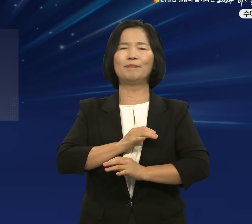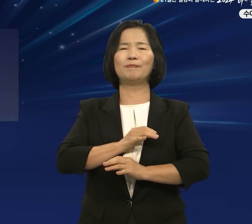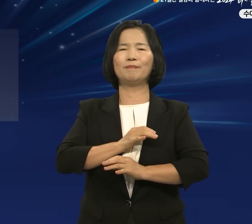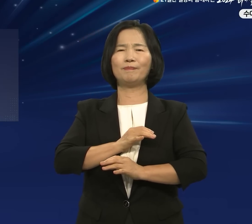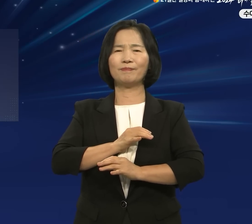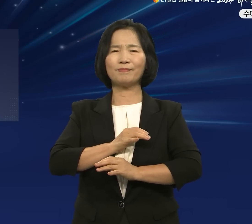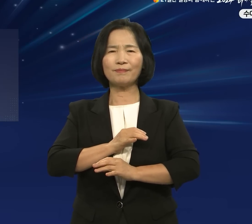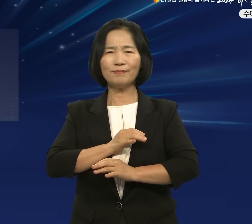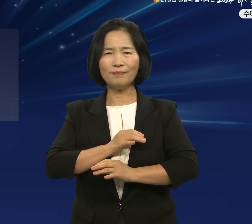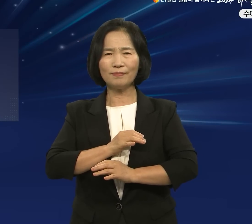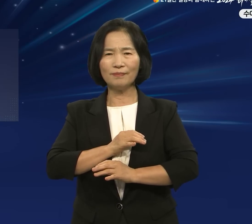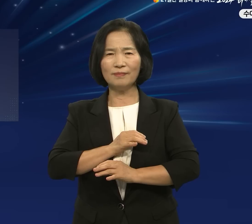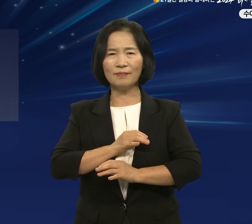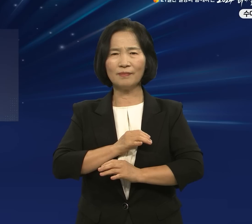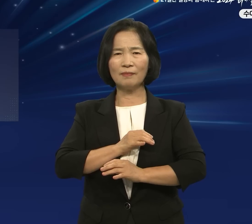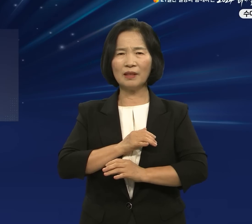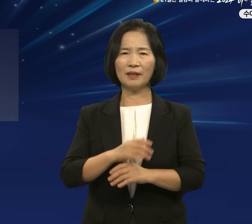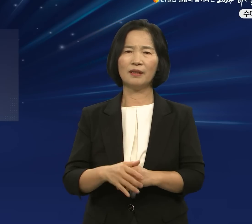두렵고 떨렸습니다.